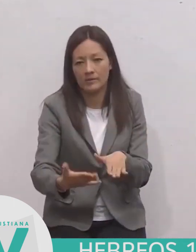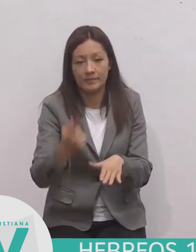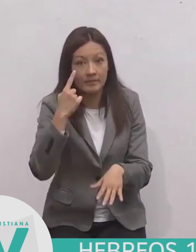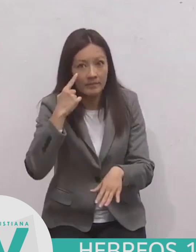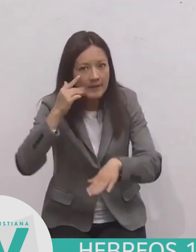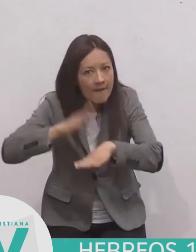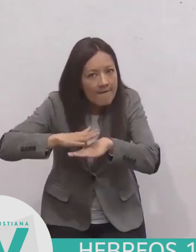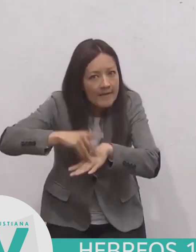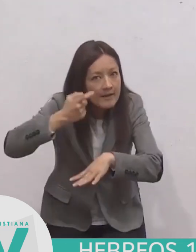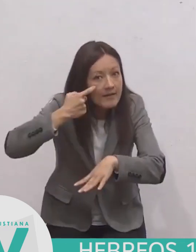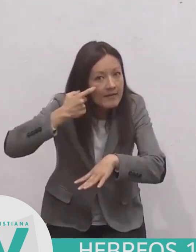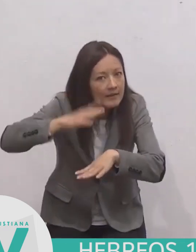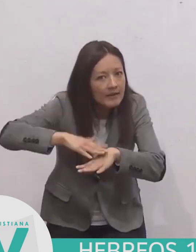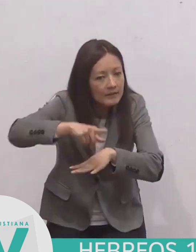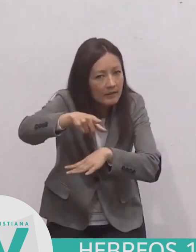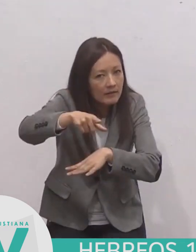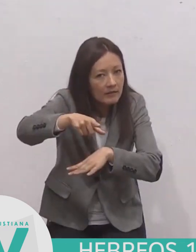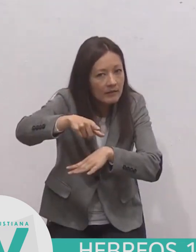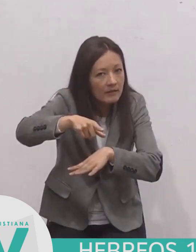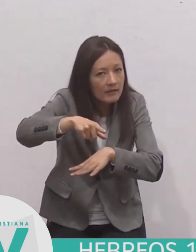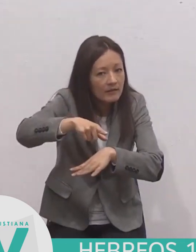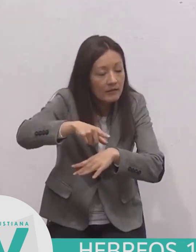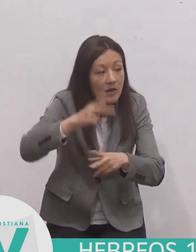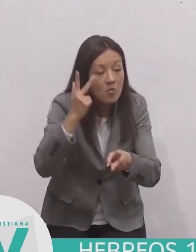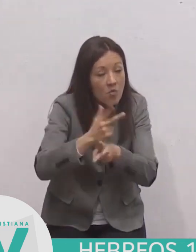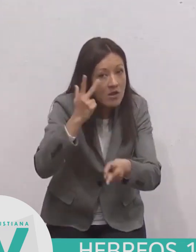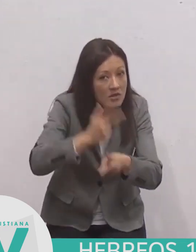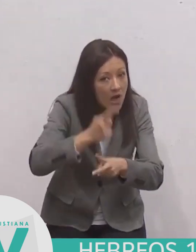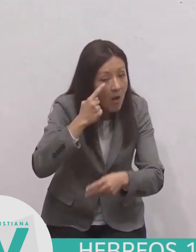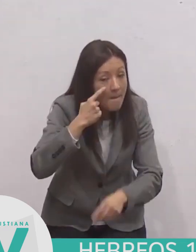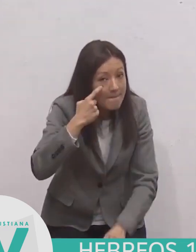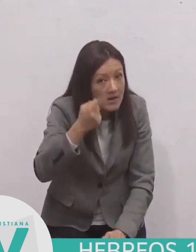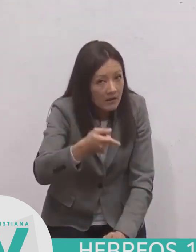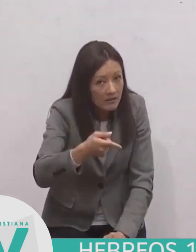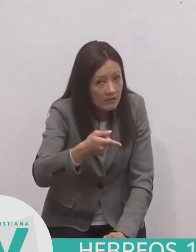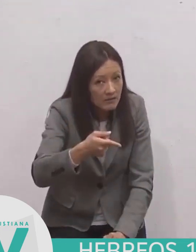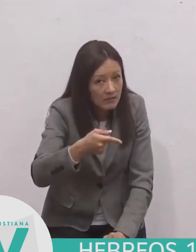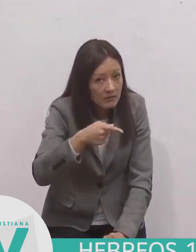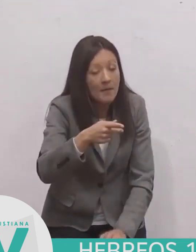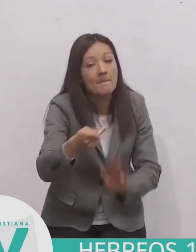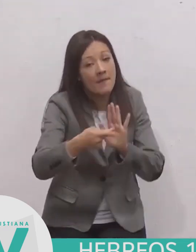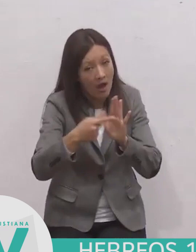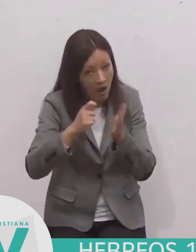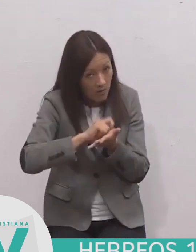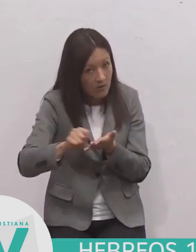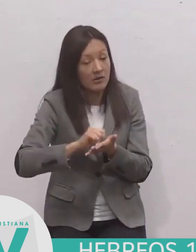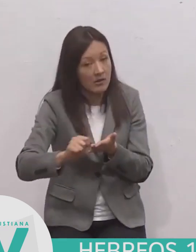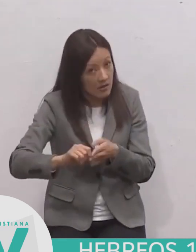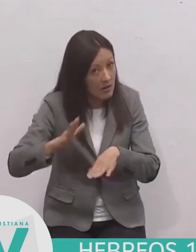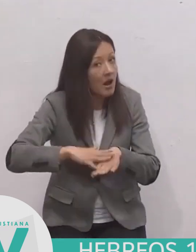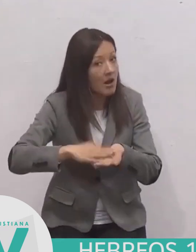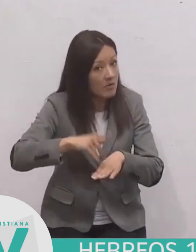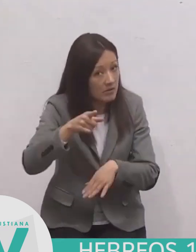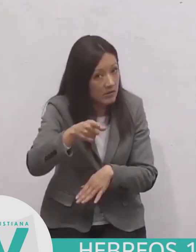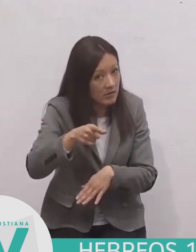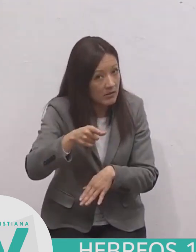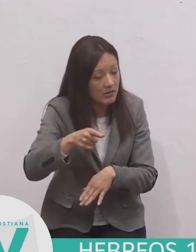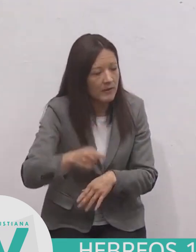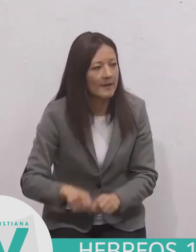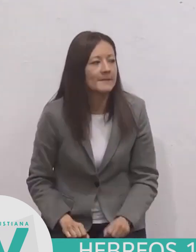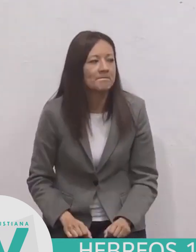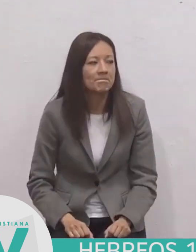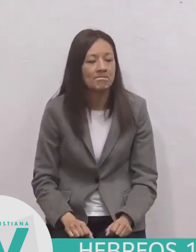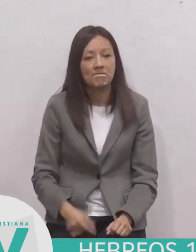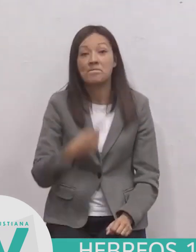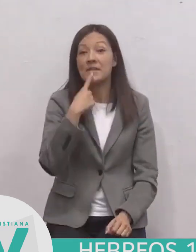esta porción tiene un tono de advertencia, de cuidado, de pilas. Es una advertencia seria de Pablo a la iglesia. Dice, porque